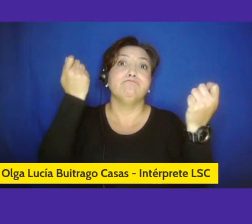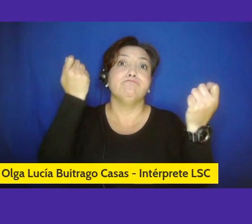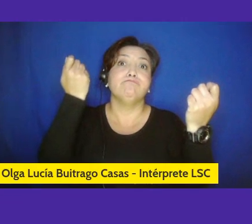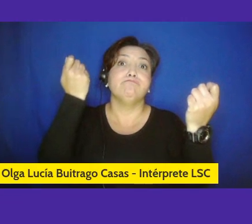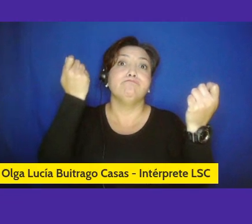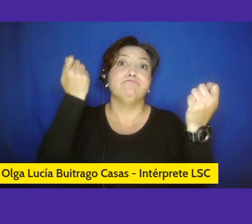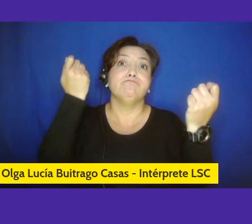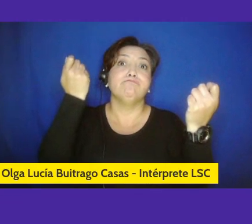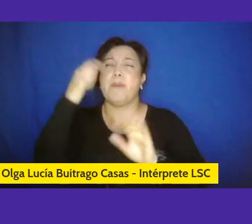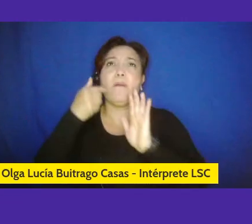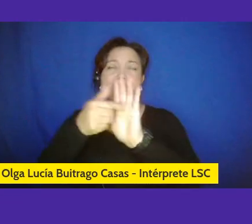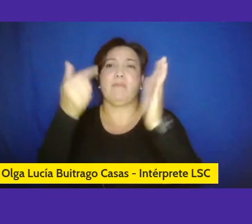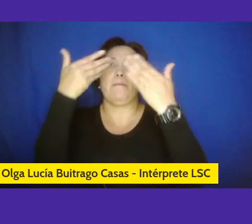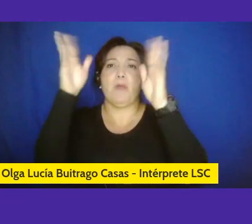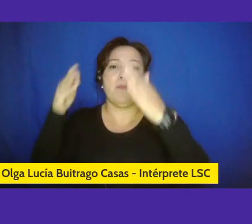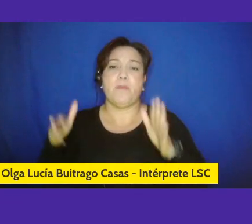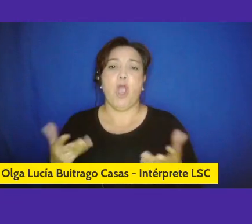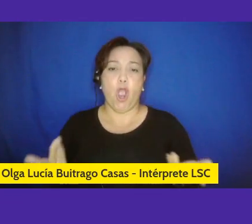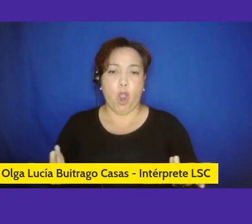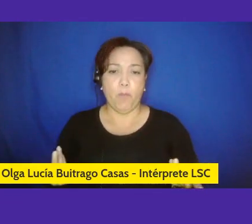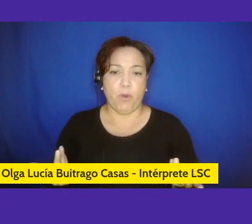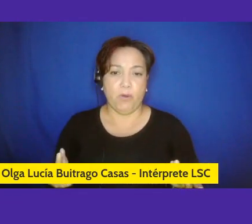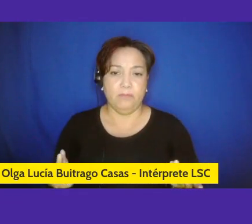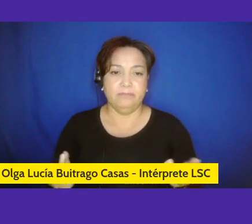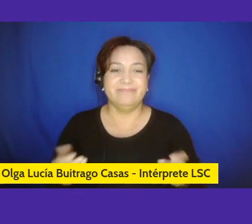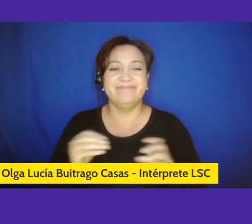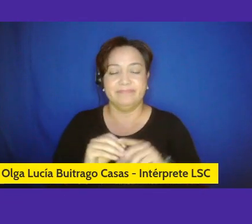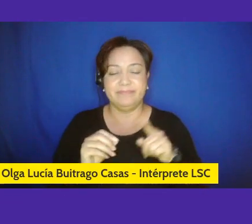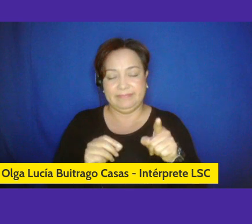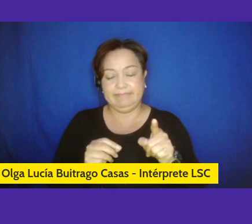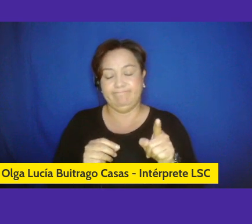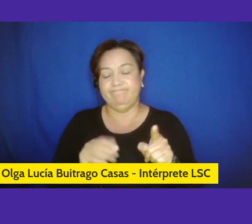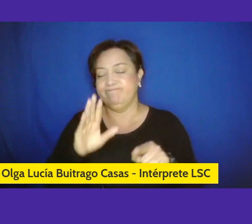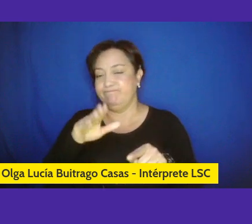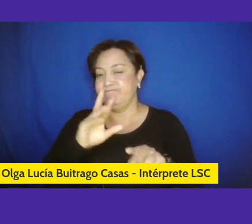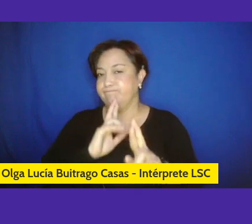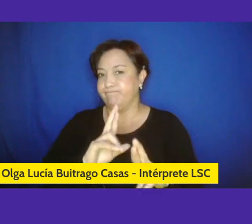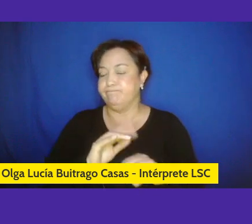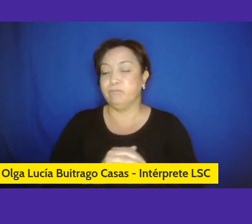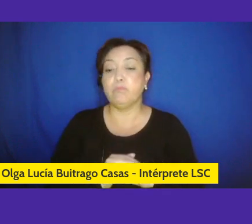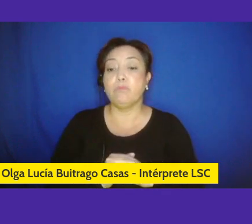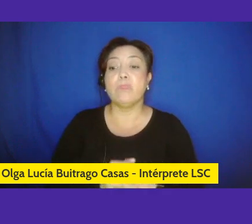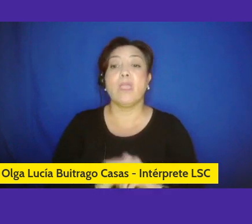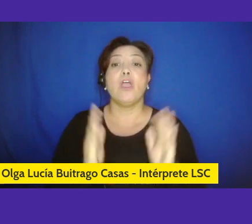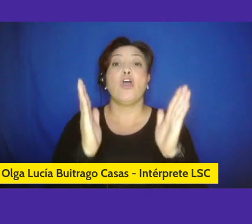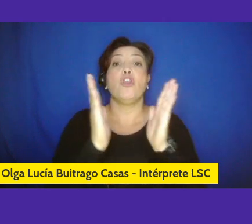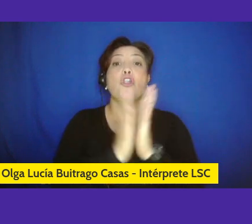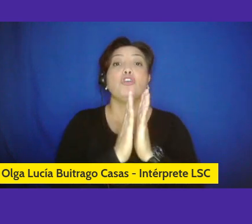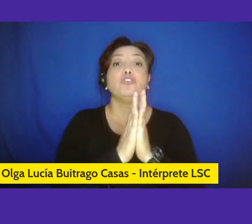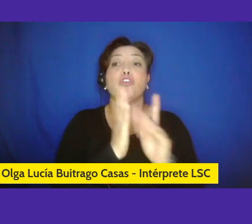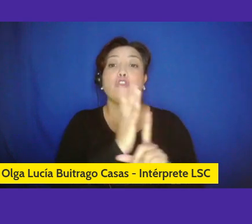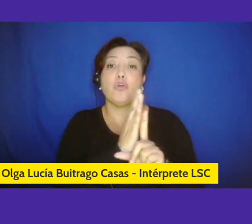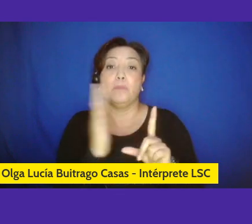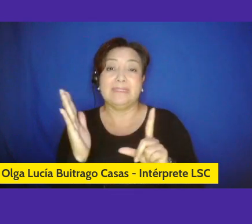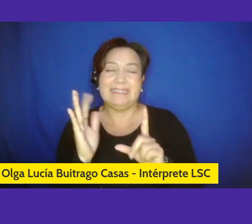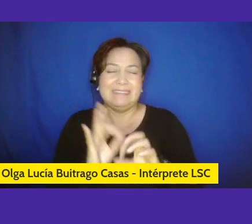Mira, los documentales tomaron una importancia muy grande con las